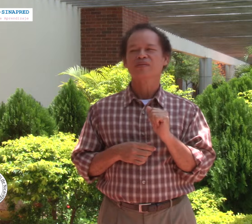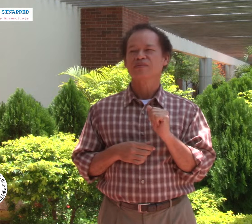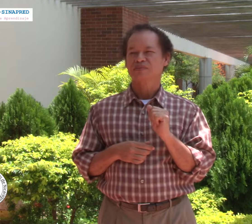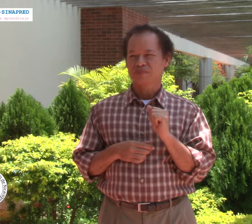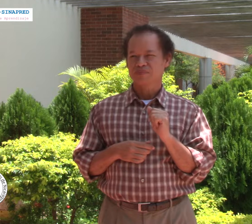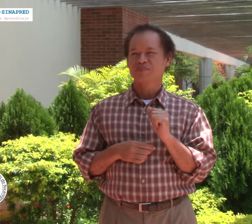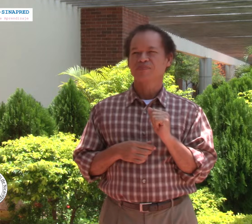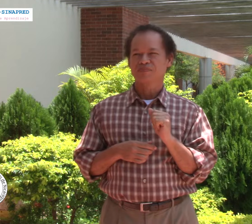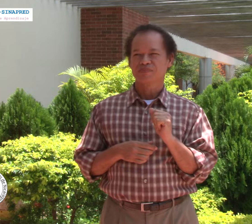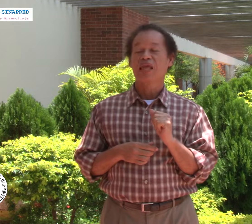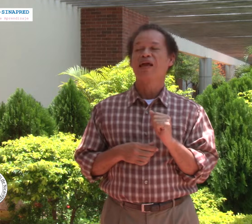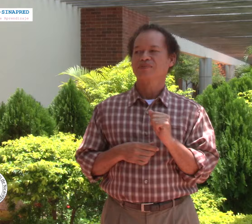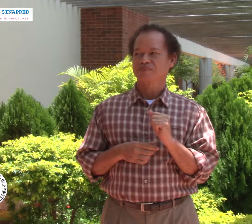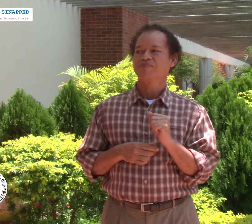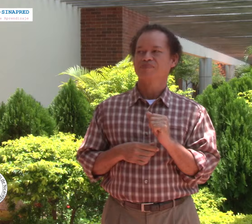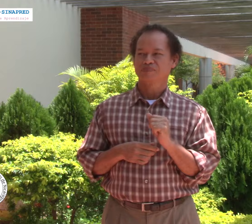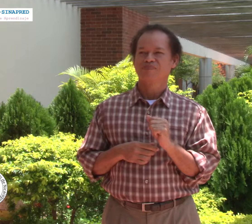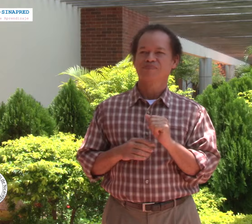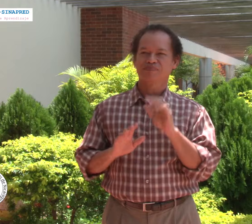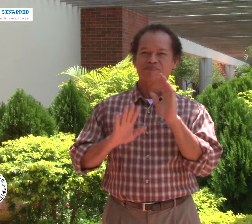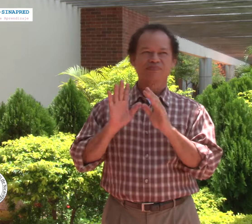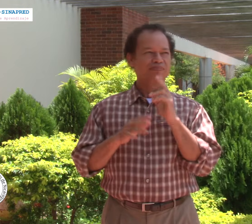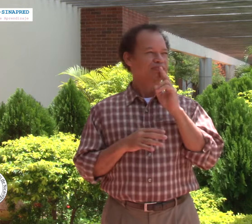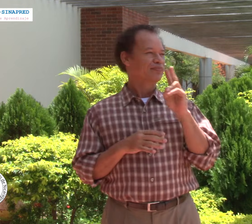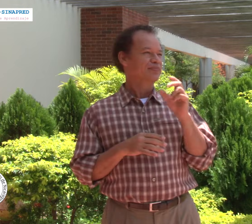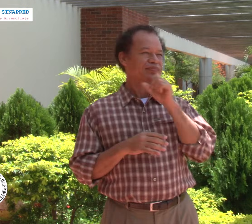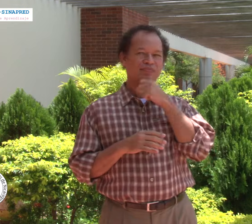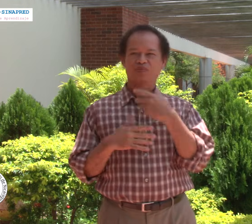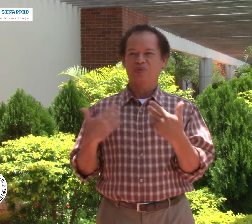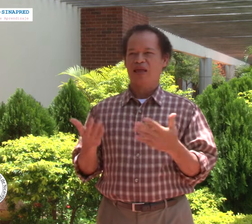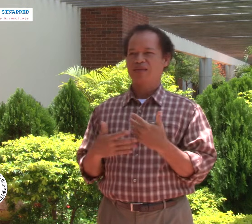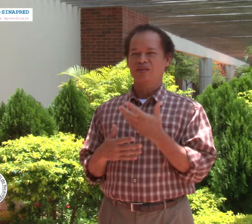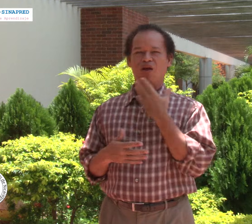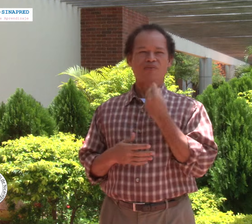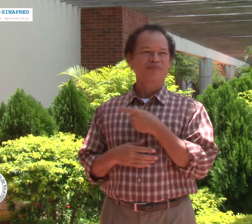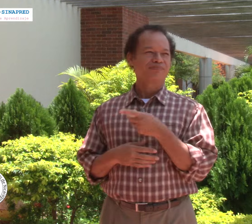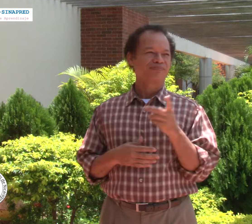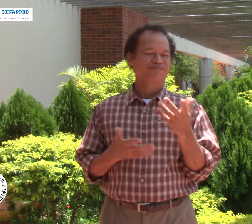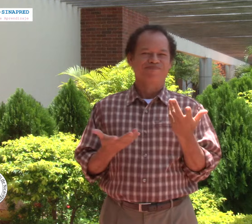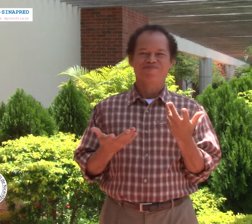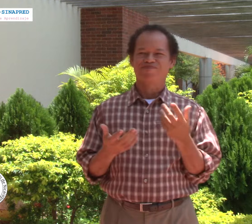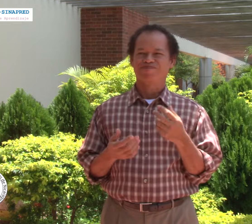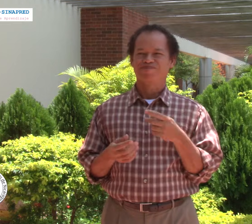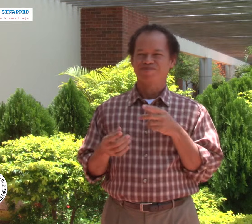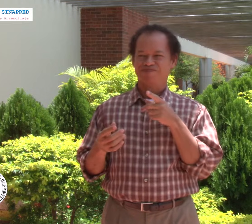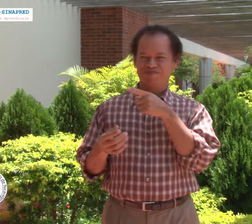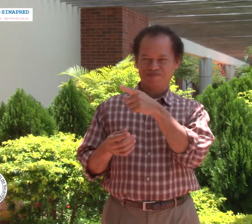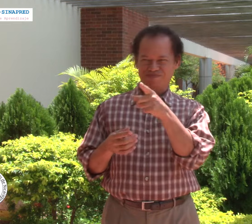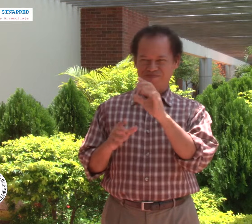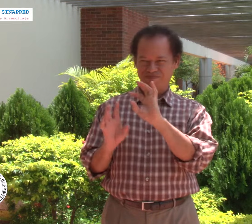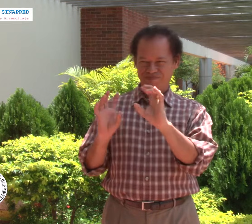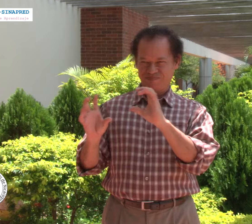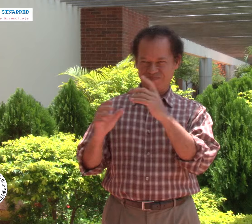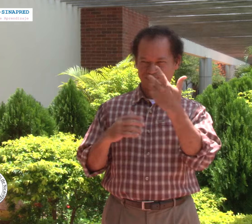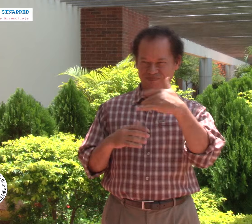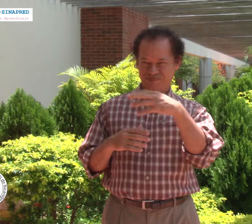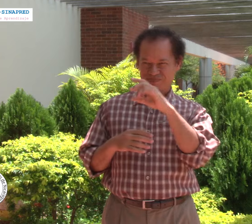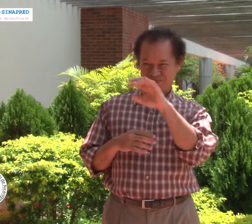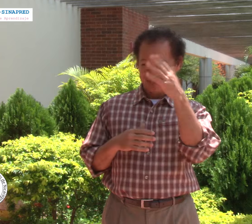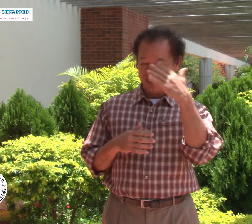agua, pero no habían personas mayores ni personas que te enseñaran lengua de señas, solamente te